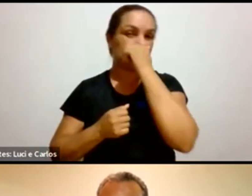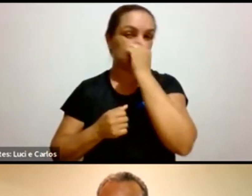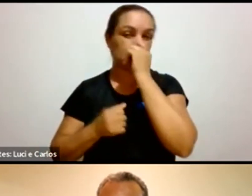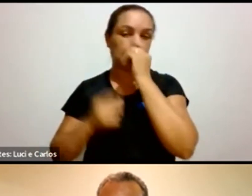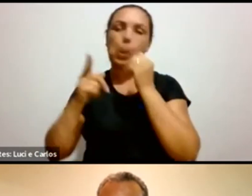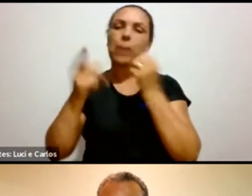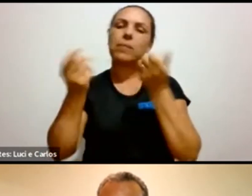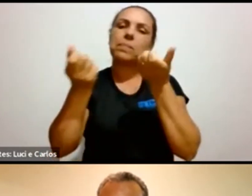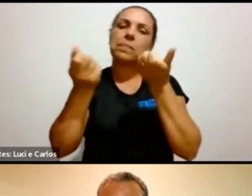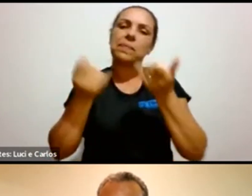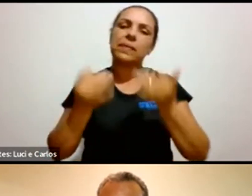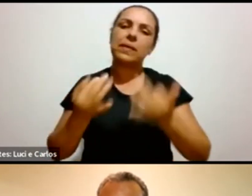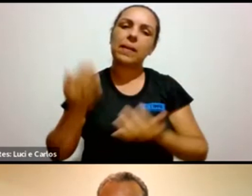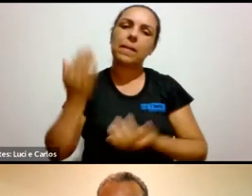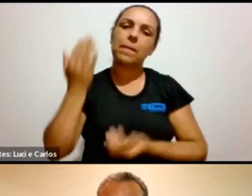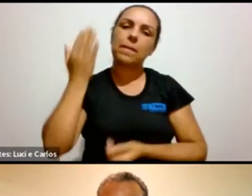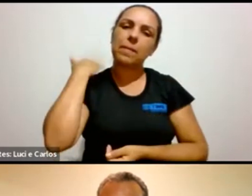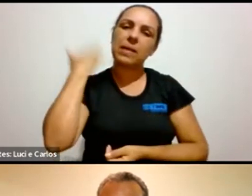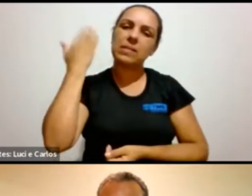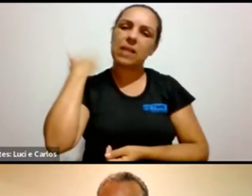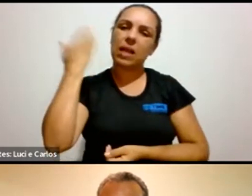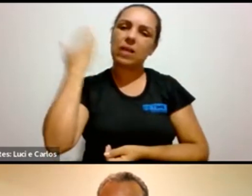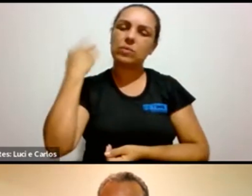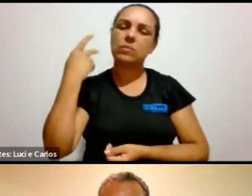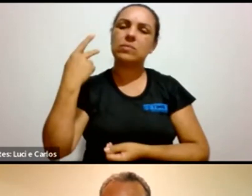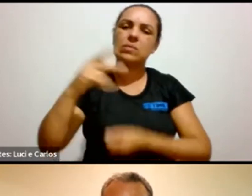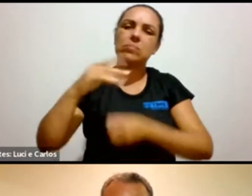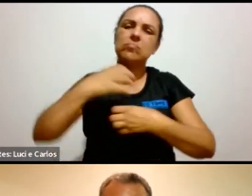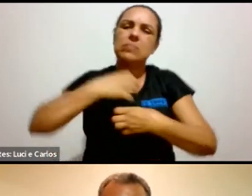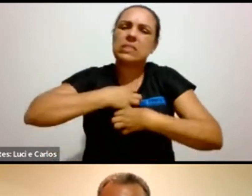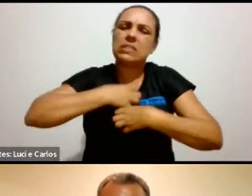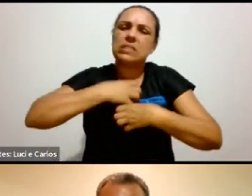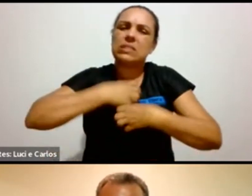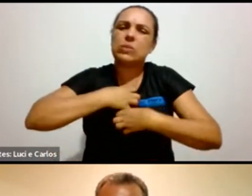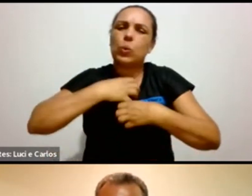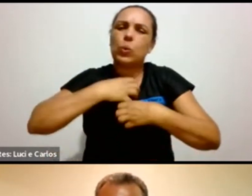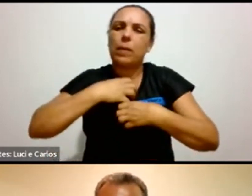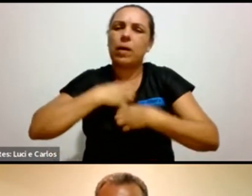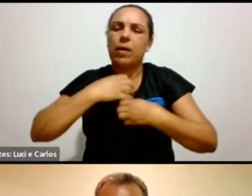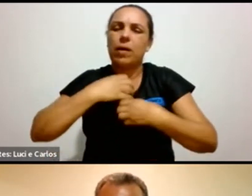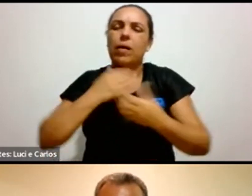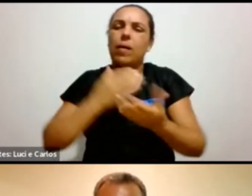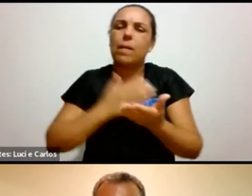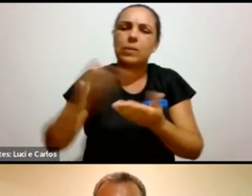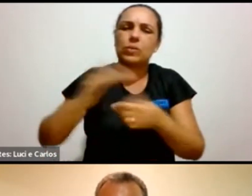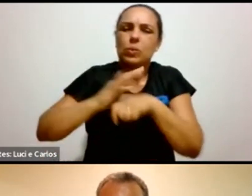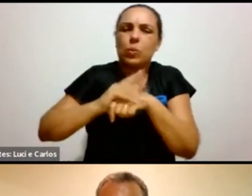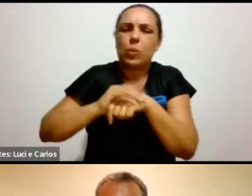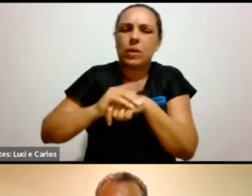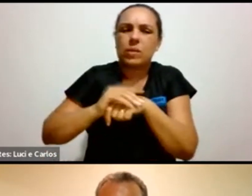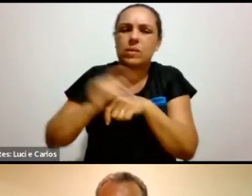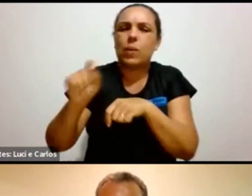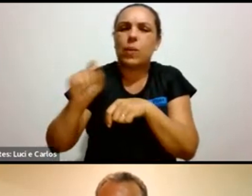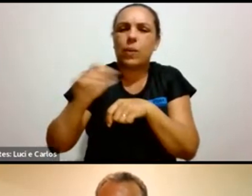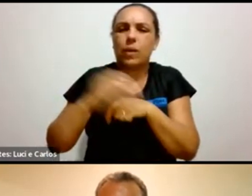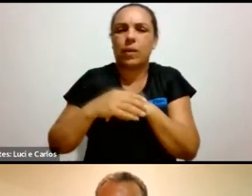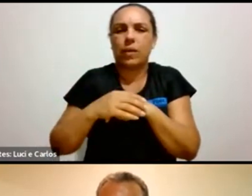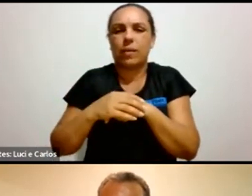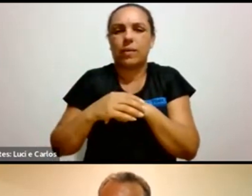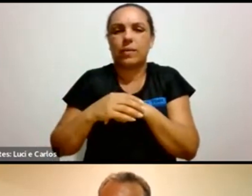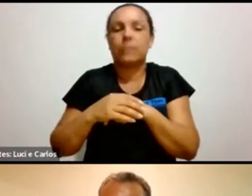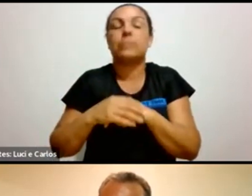como era a sua vida antes de usar o projeto. Quais eram os sintomas? O que é que você sentia? Eu fui diagnosticada